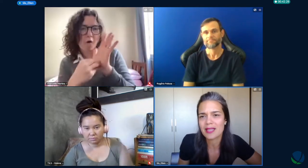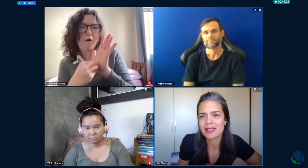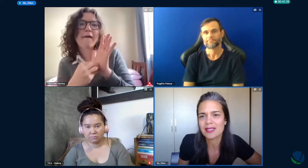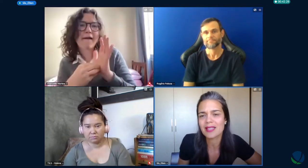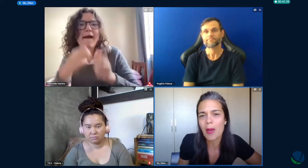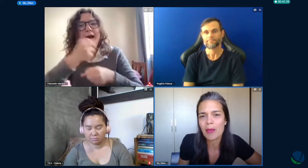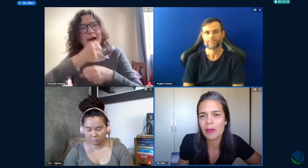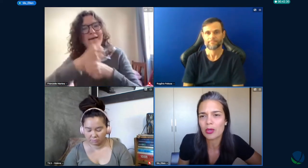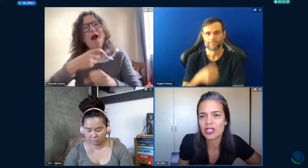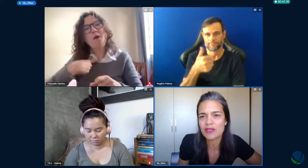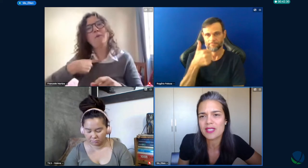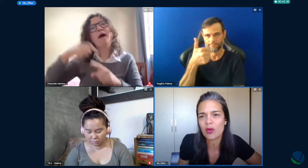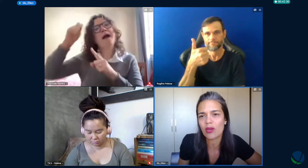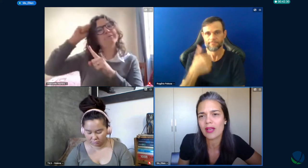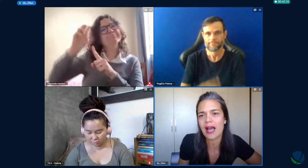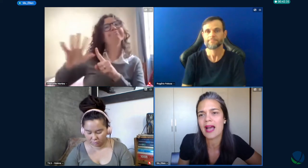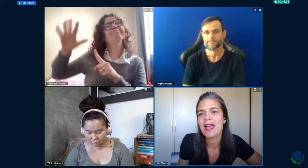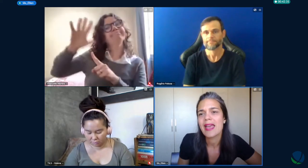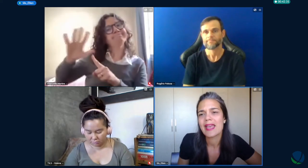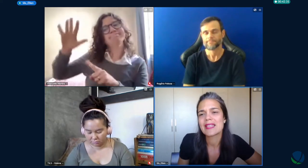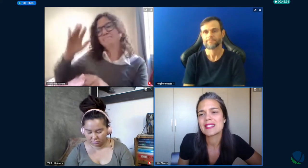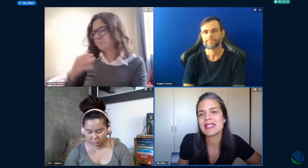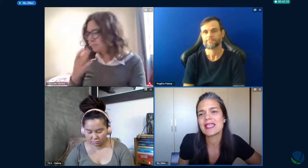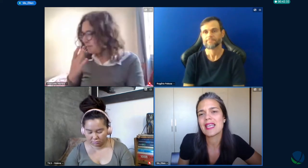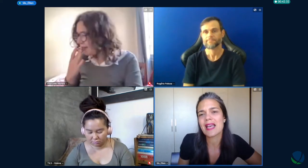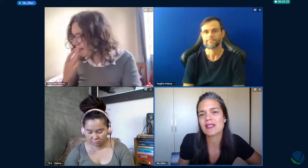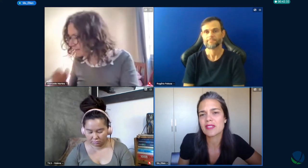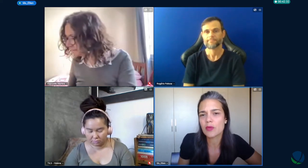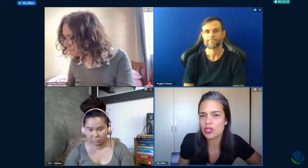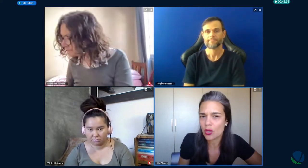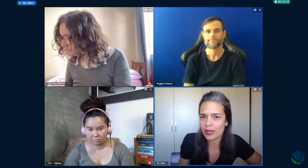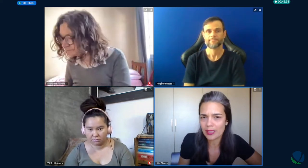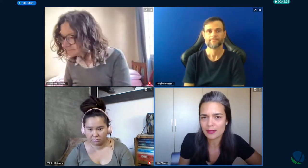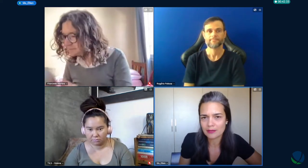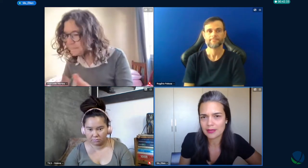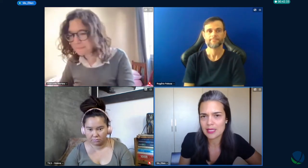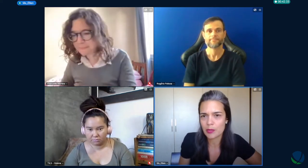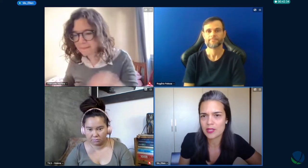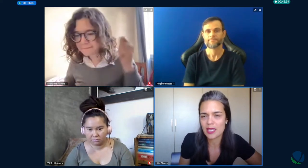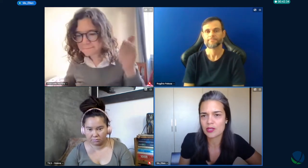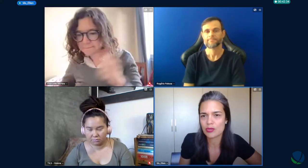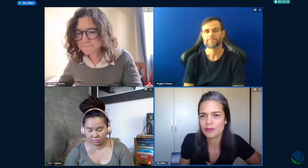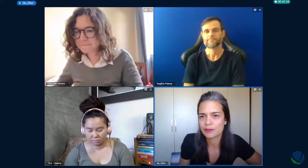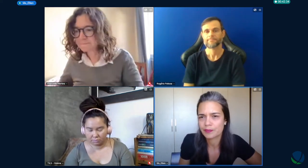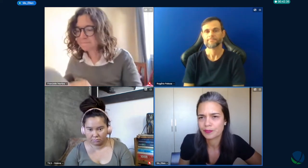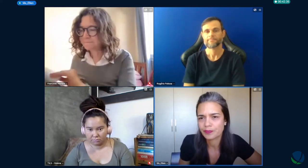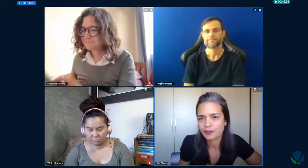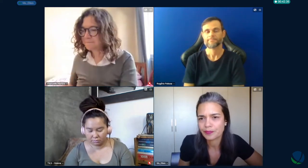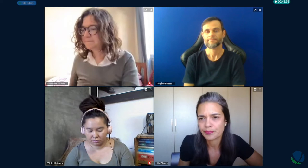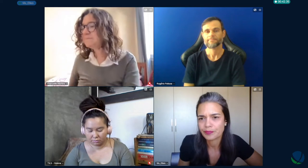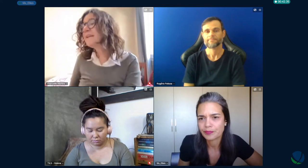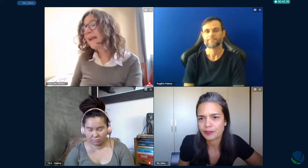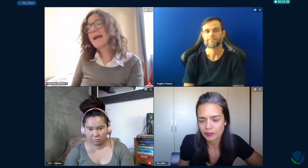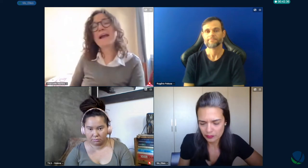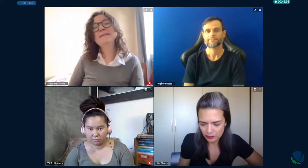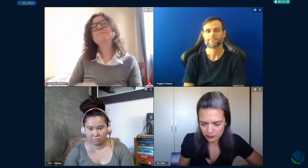tempo atrás. Então, é importante você colocar essa visão histórica desse processo.